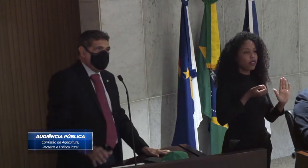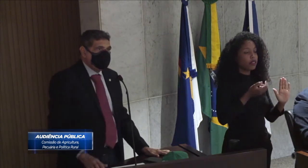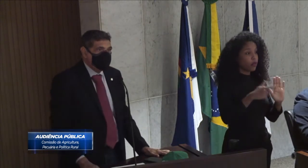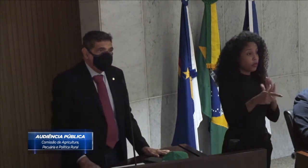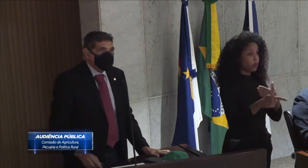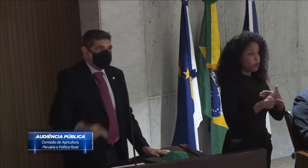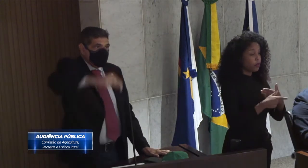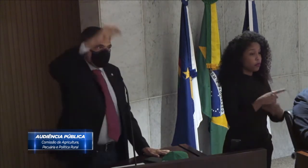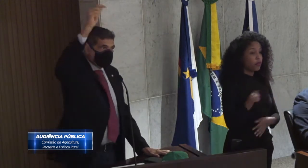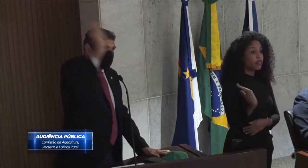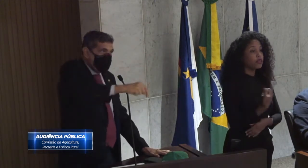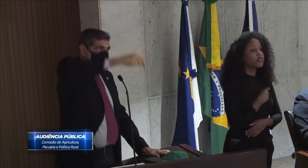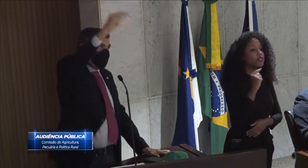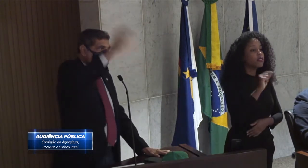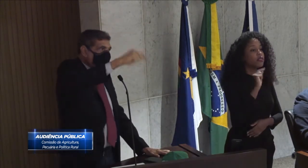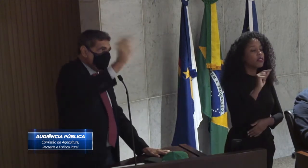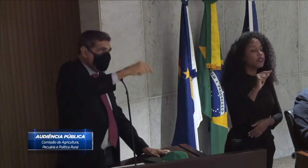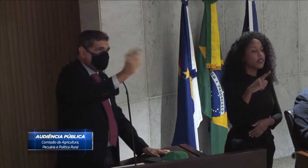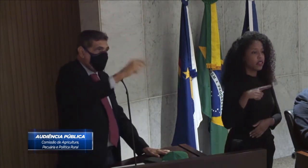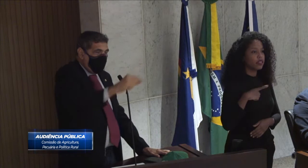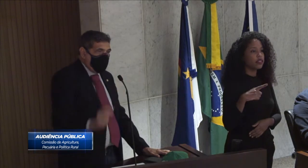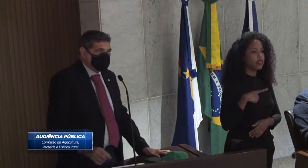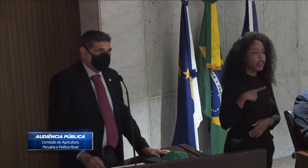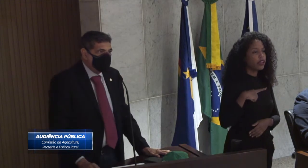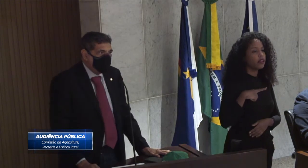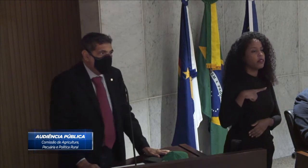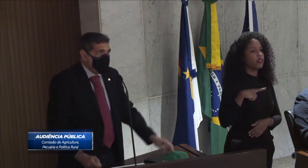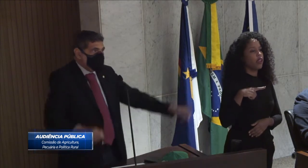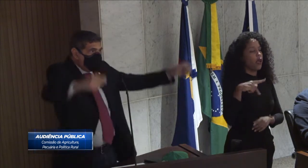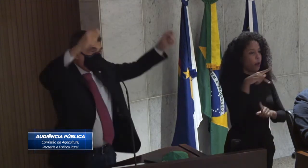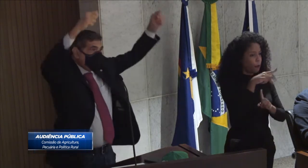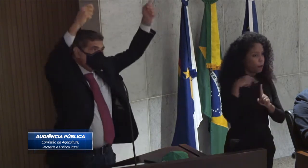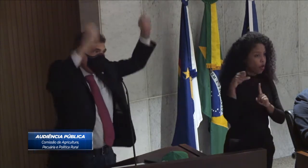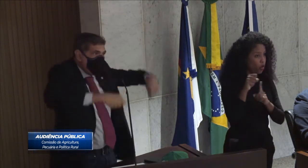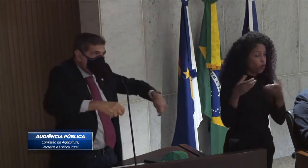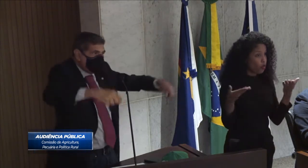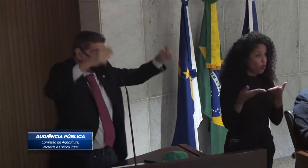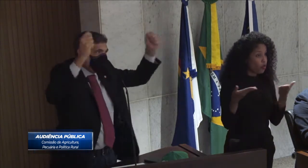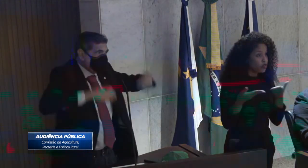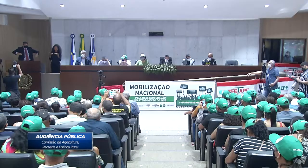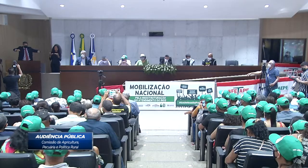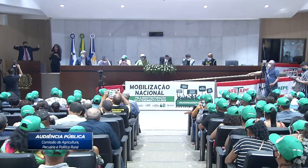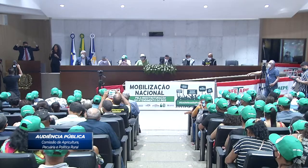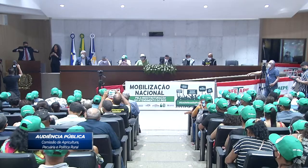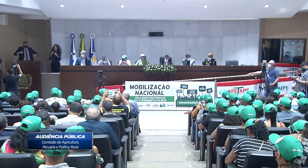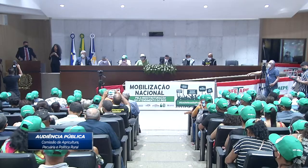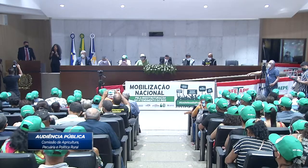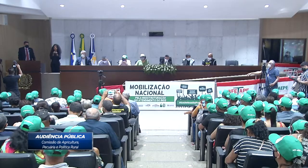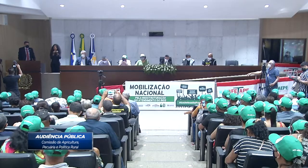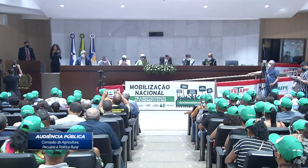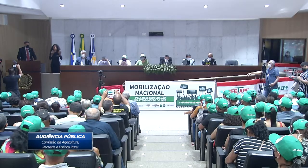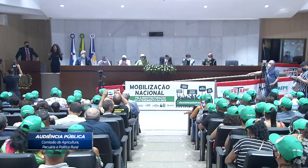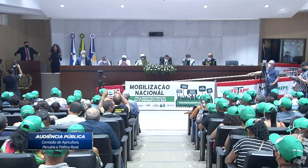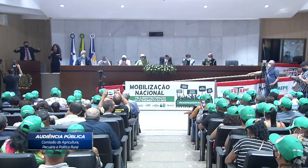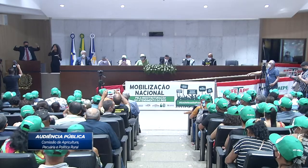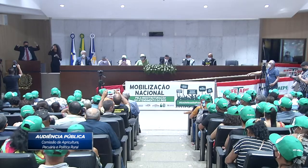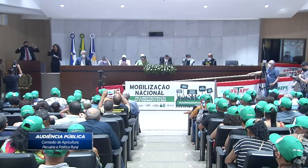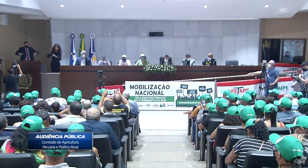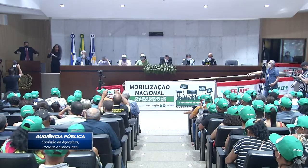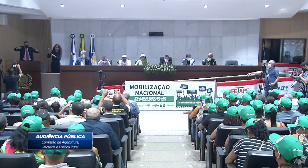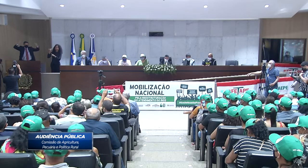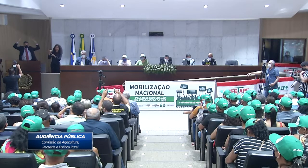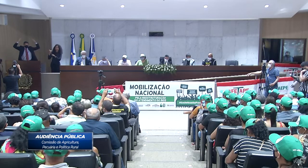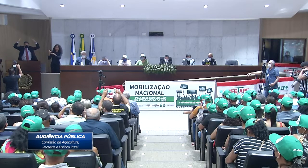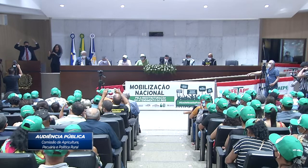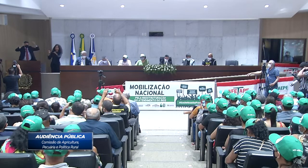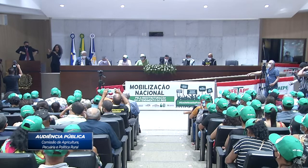aqui, se nós temos a Previdência hoje, é porque muitos trabalhadores que nos antecederam